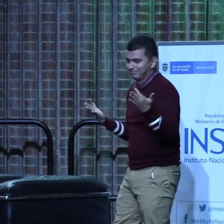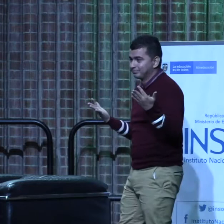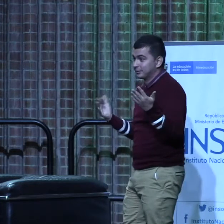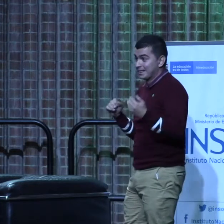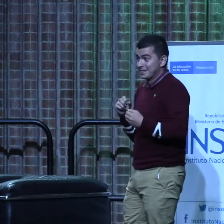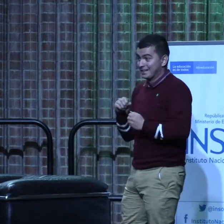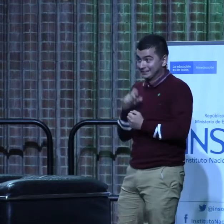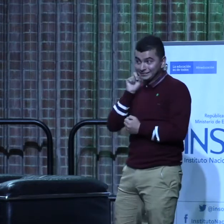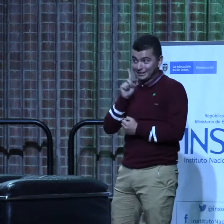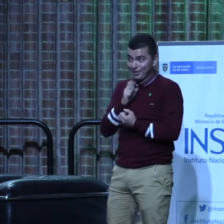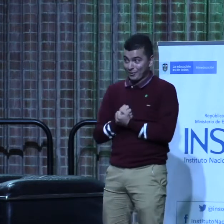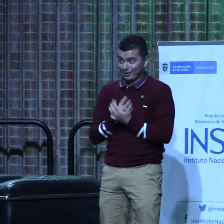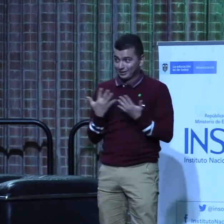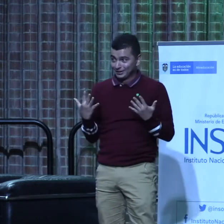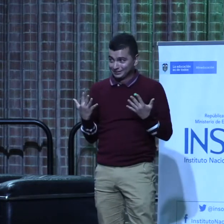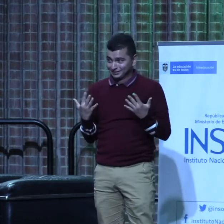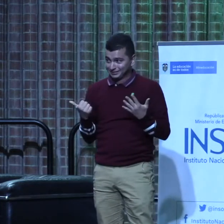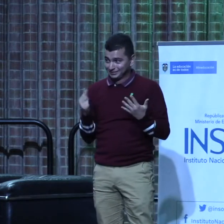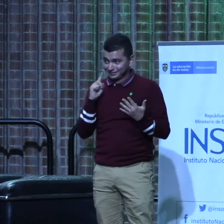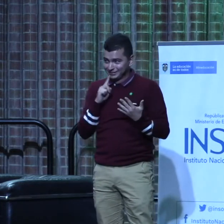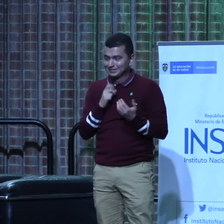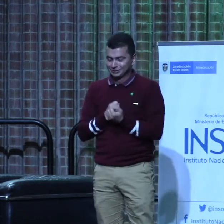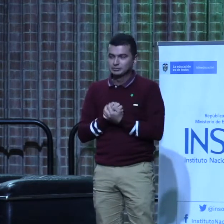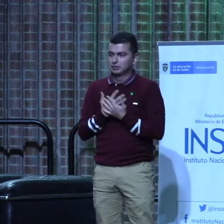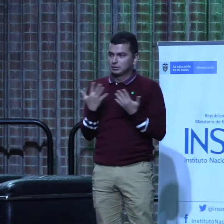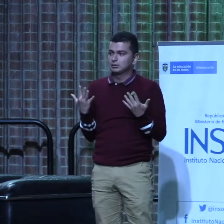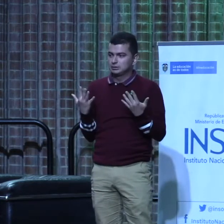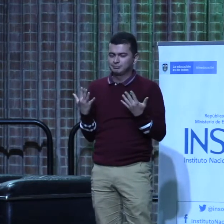personas sordas en un inicio,